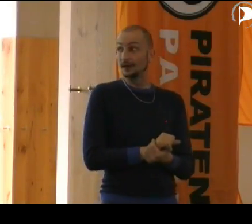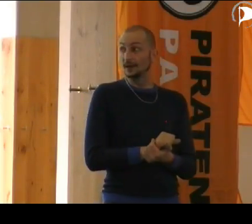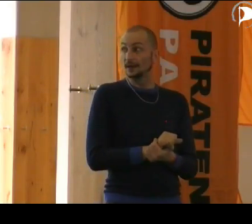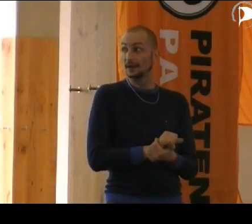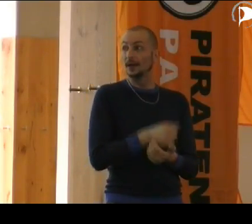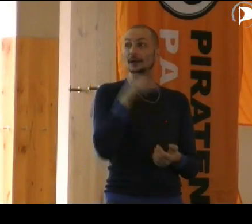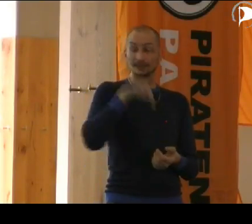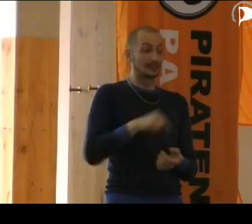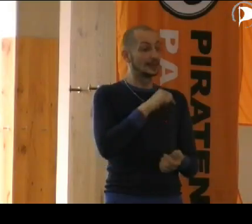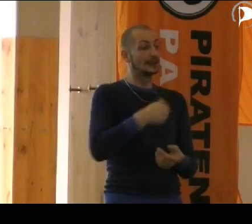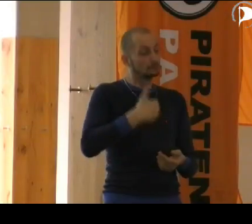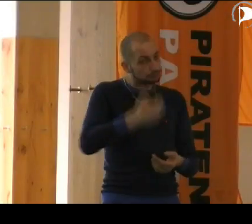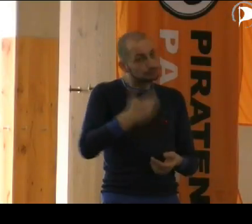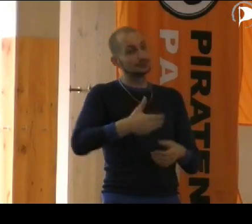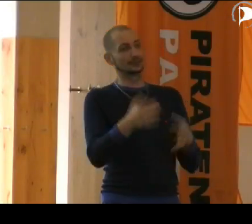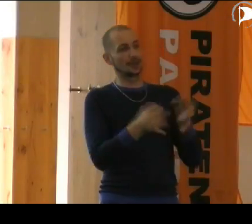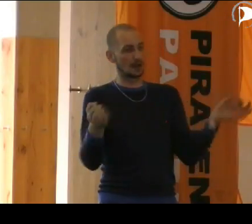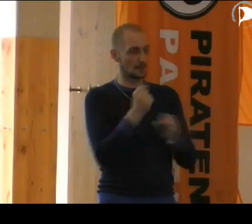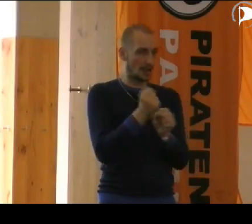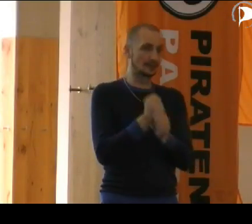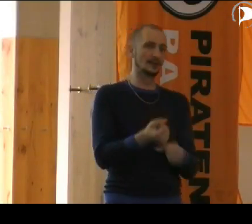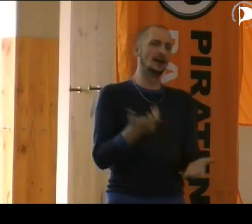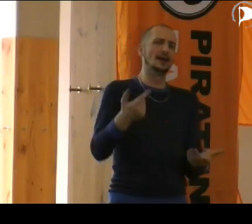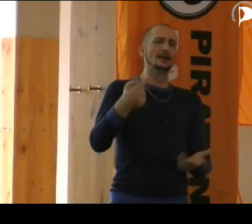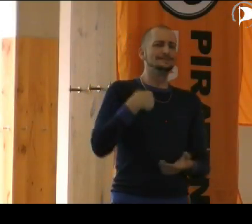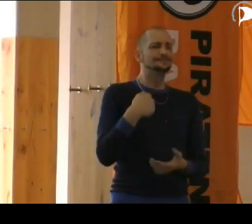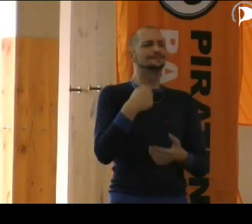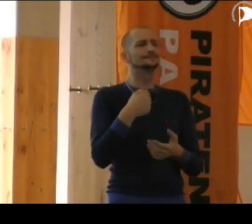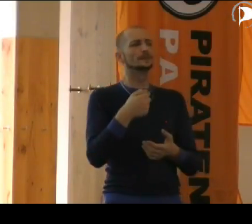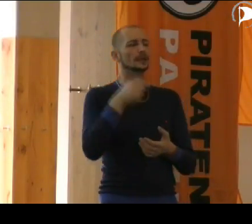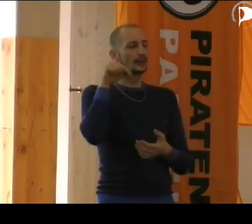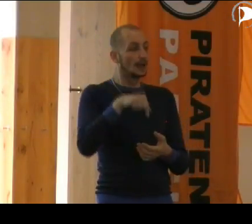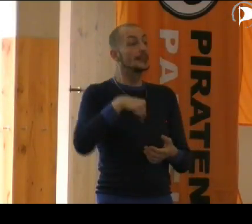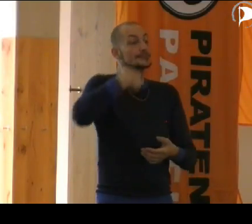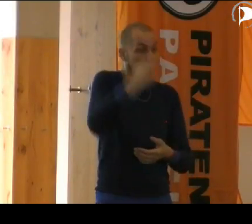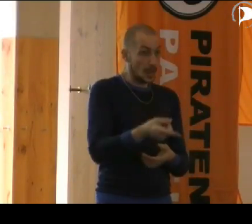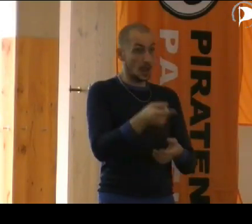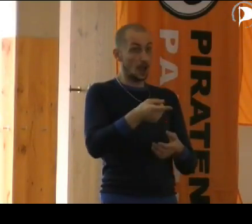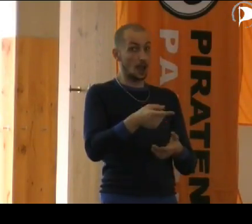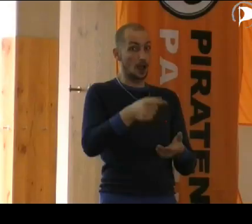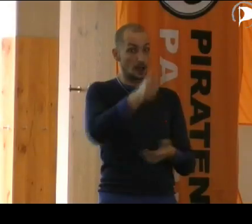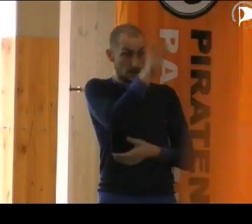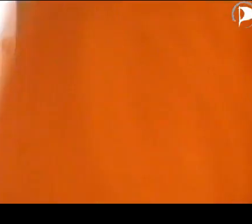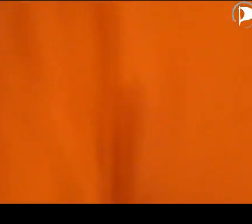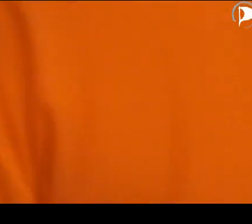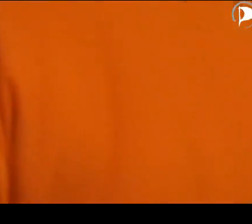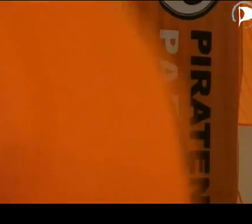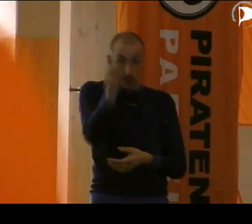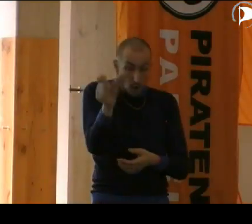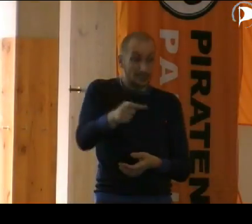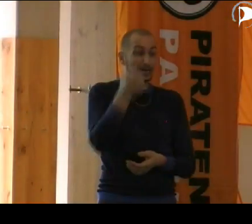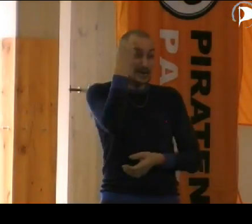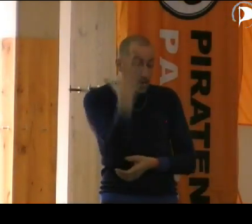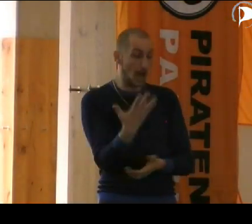erlebt habe ich sage das auge die nachher auf die kandidatur die leuten muss klar sein was